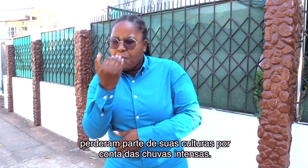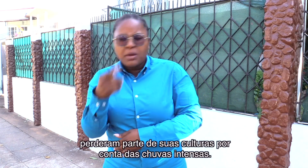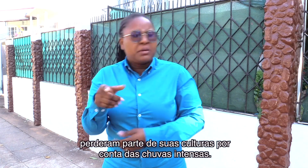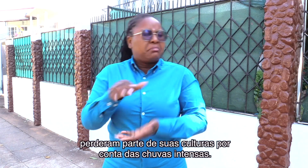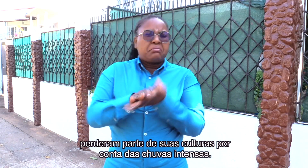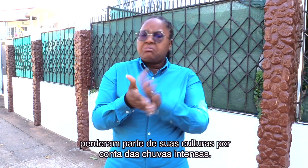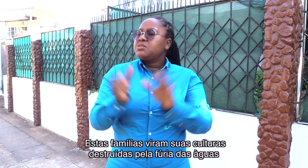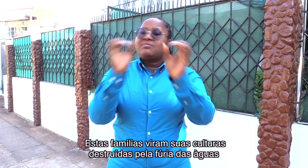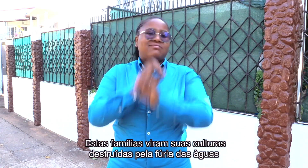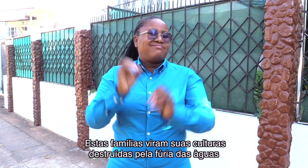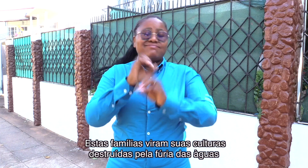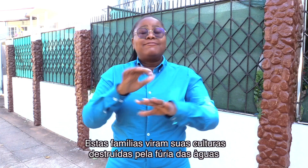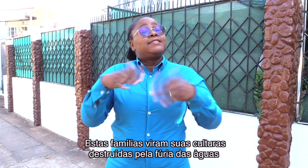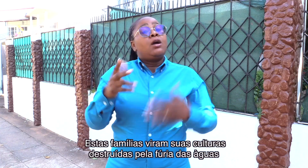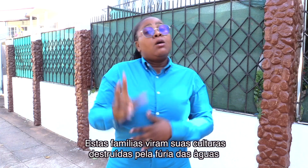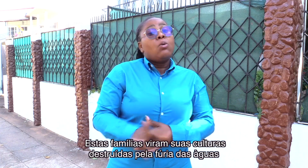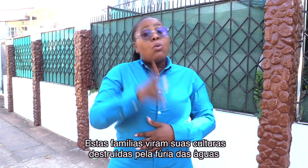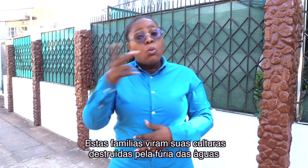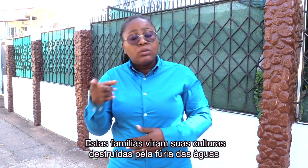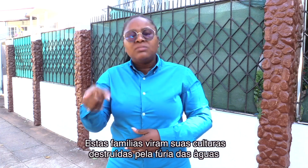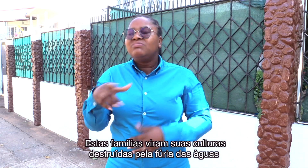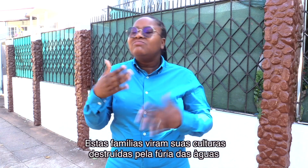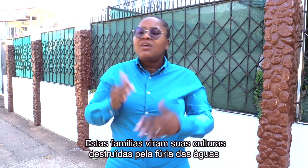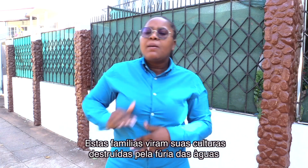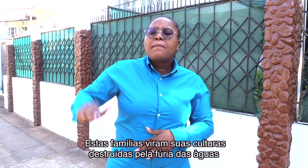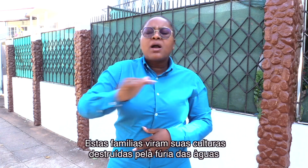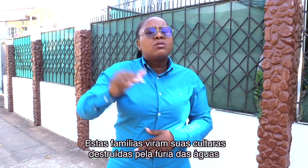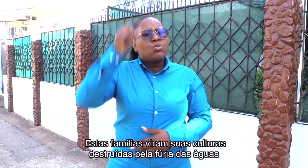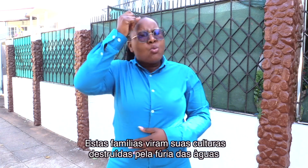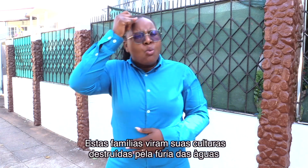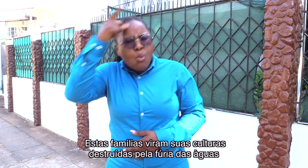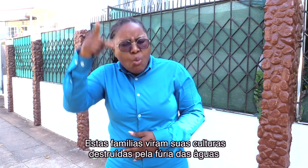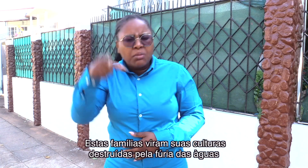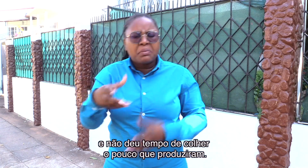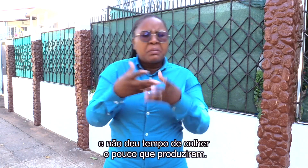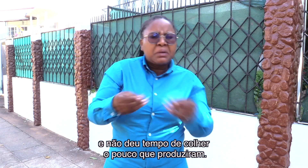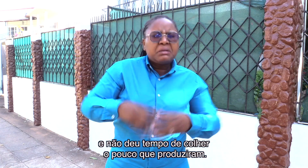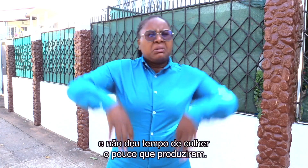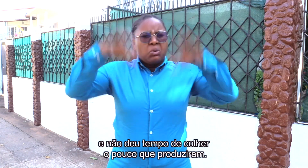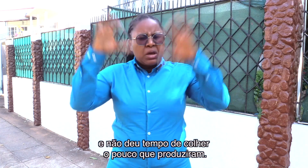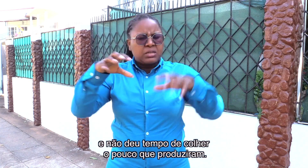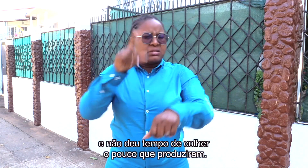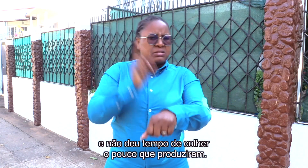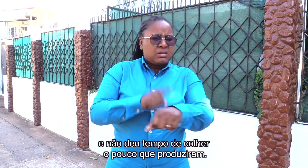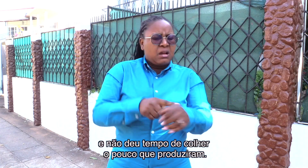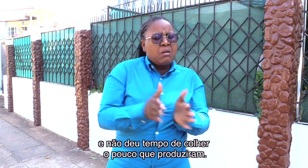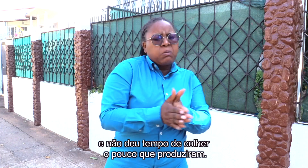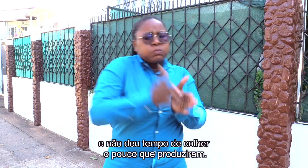intensas. Estas famílias viram suas culturas destruídas pela fúria das águas e não deu tempo de colher o pouco que